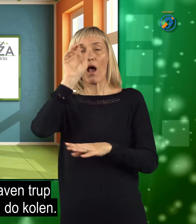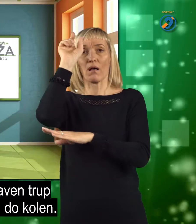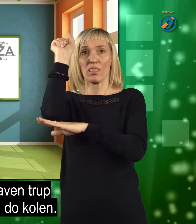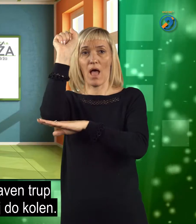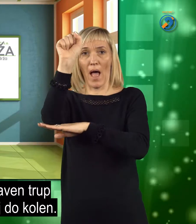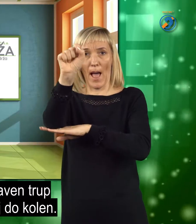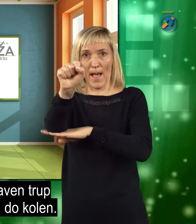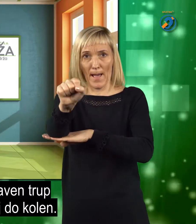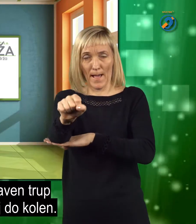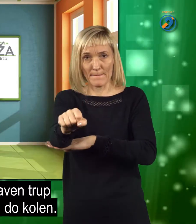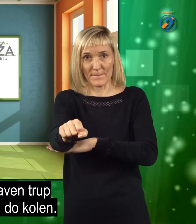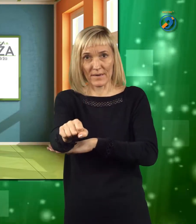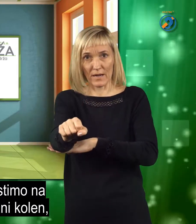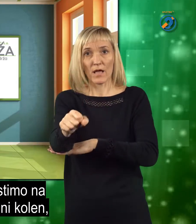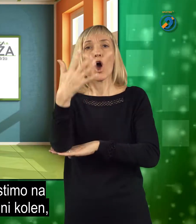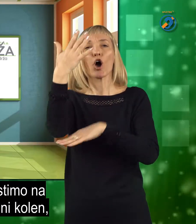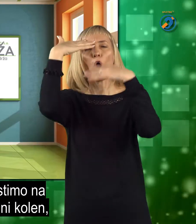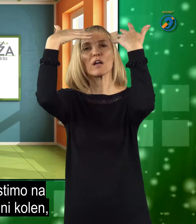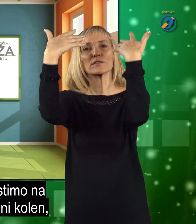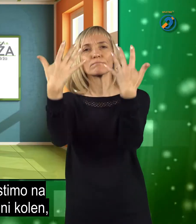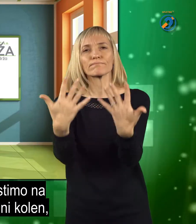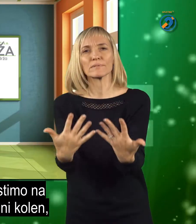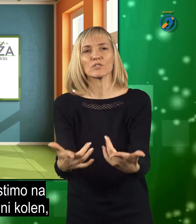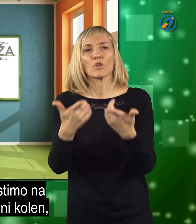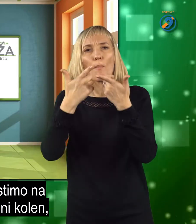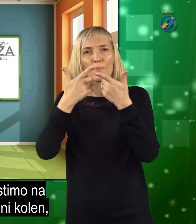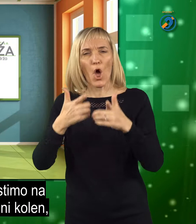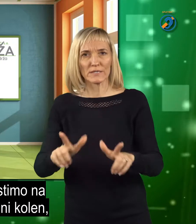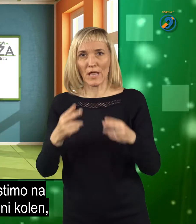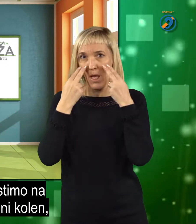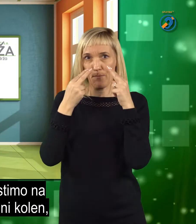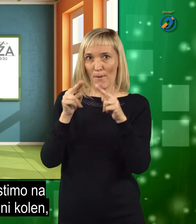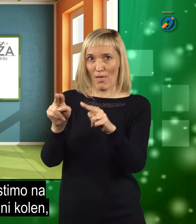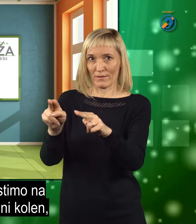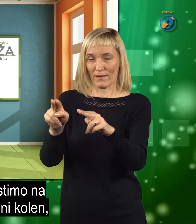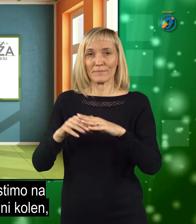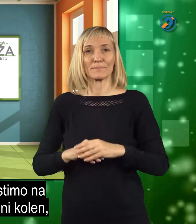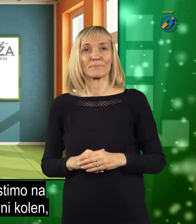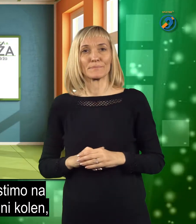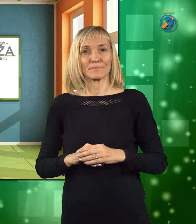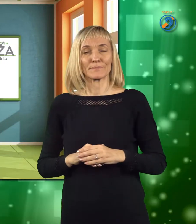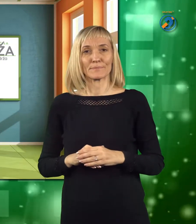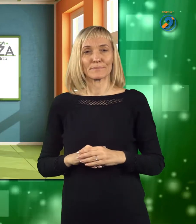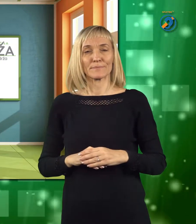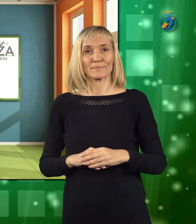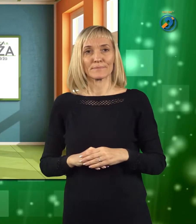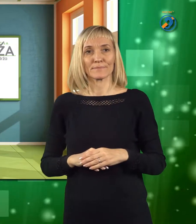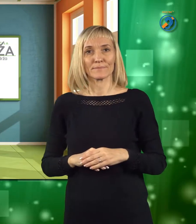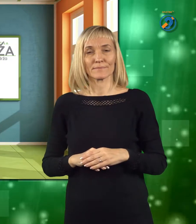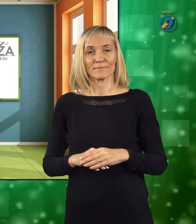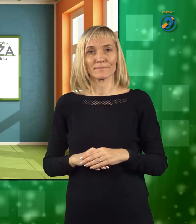potuje naprej do kolen. Roke sprostimo na zunanji strani kolen.